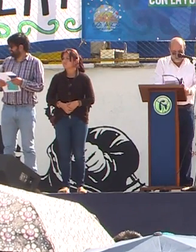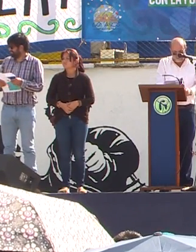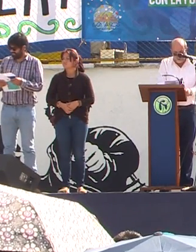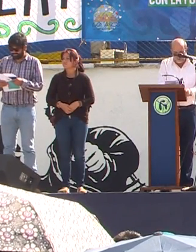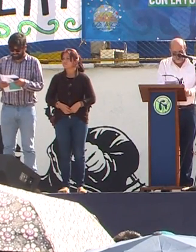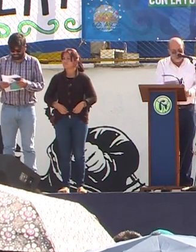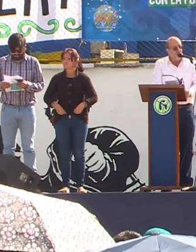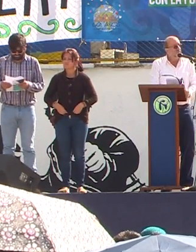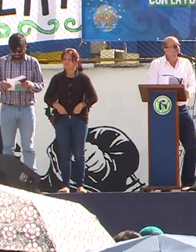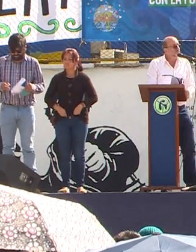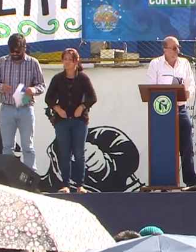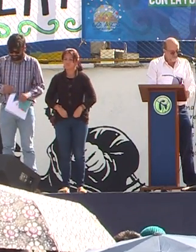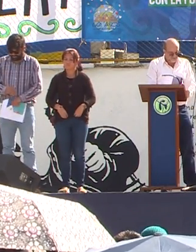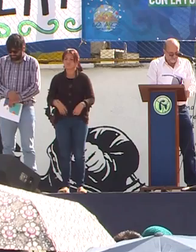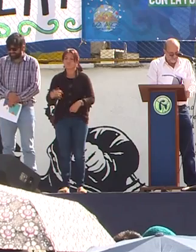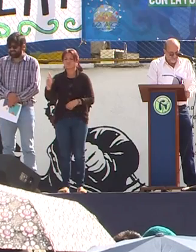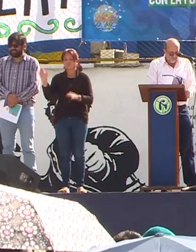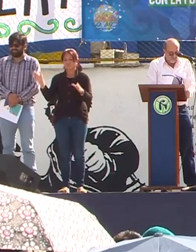planta y formación.